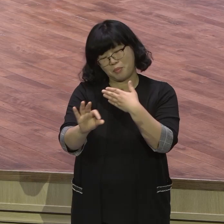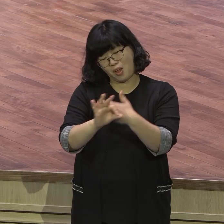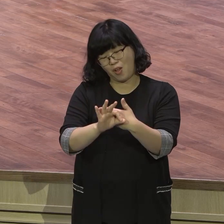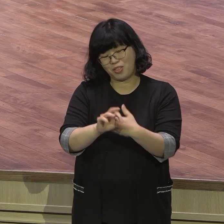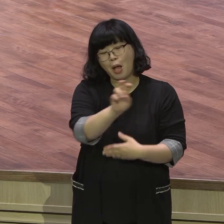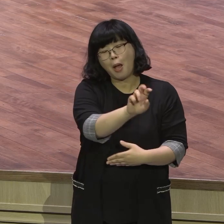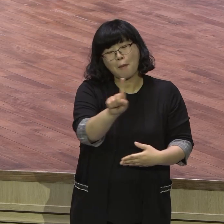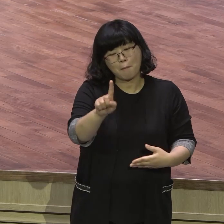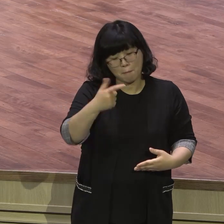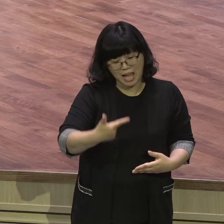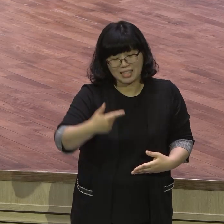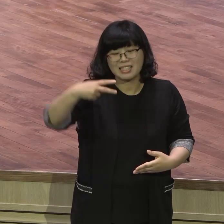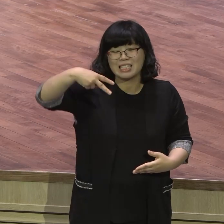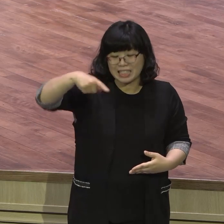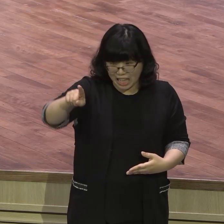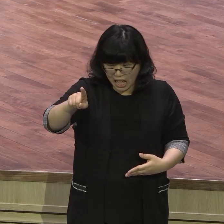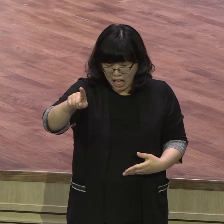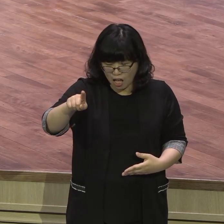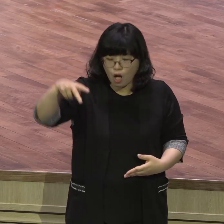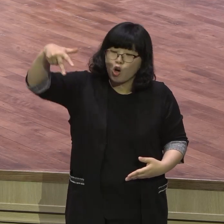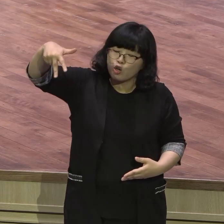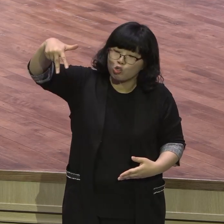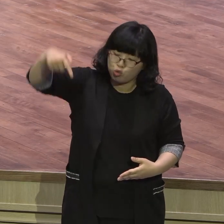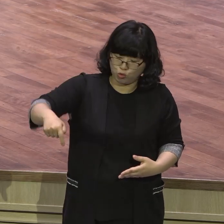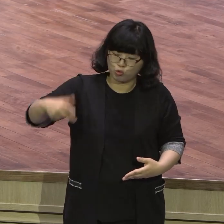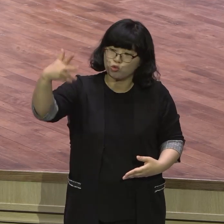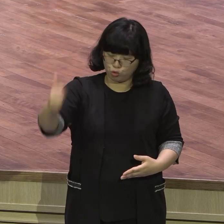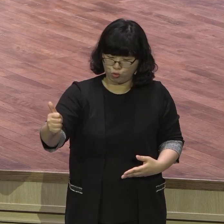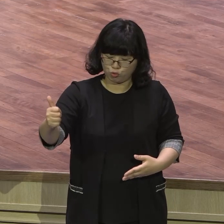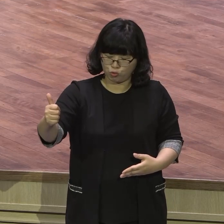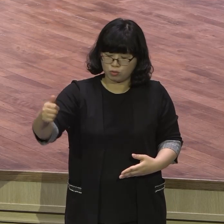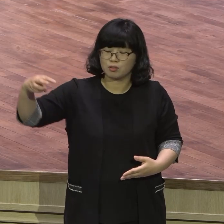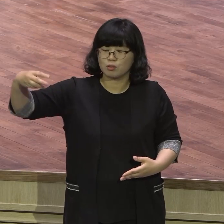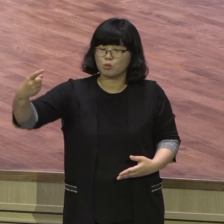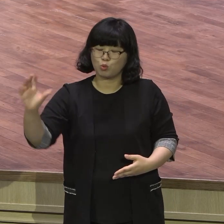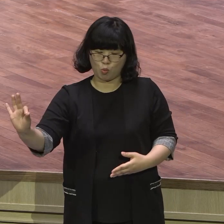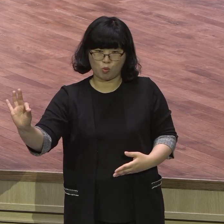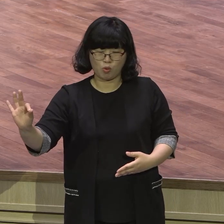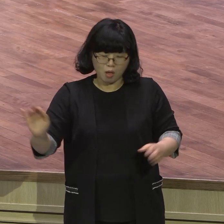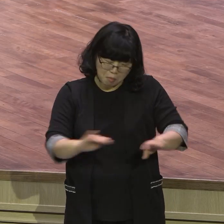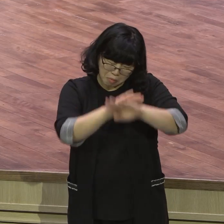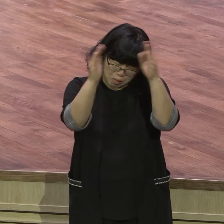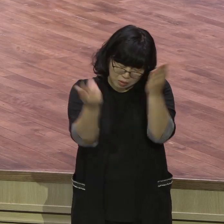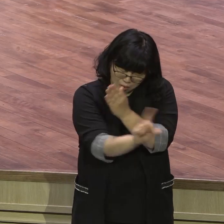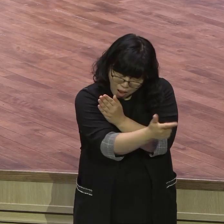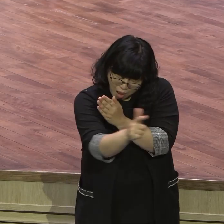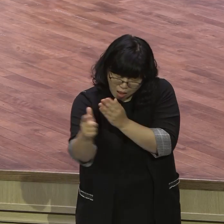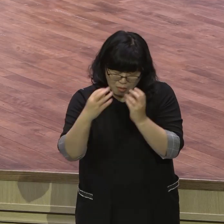주통이 되어야 돼요 모든 걸 주님을 통해서 모든